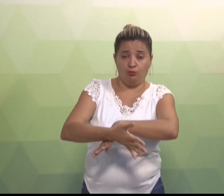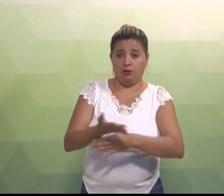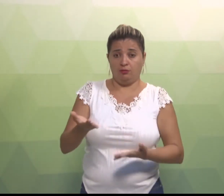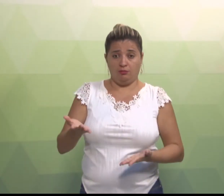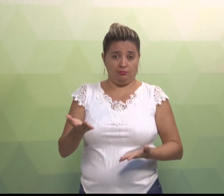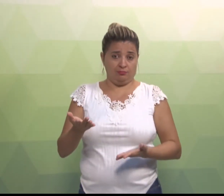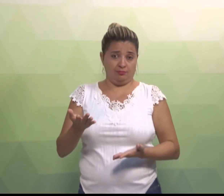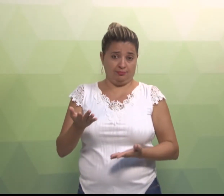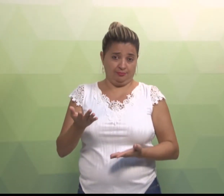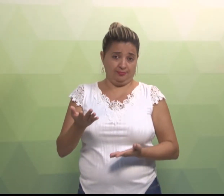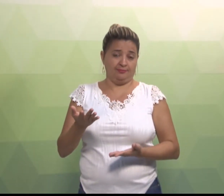madrugada.